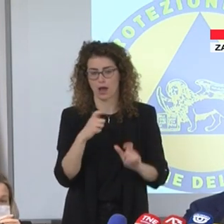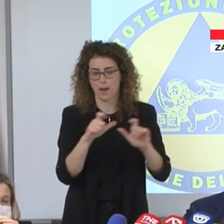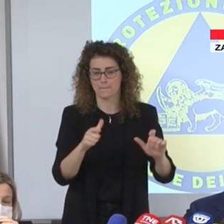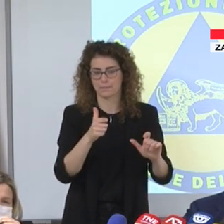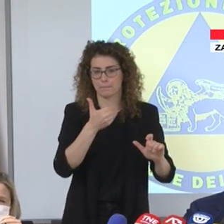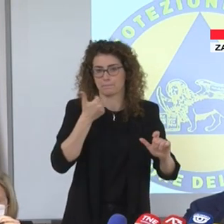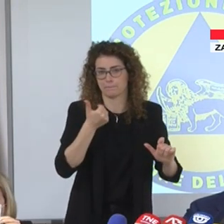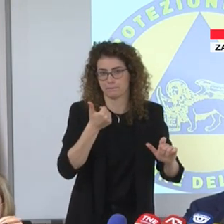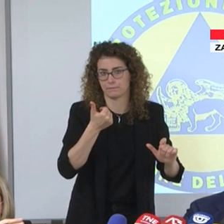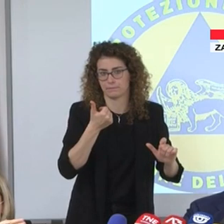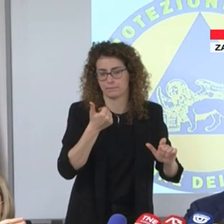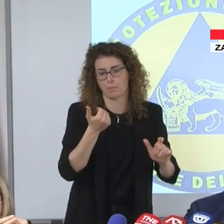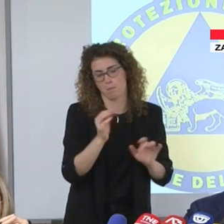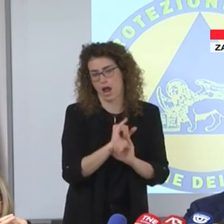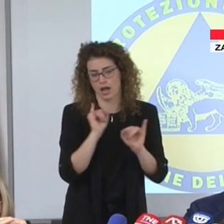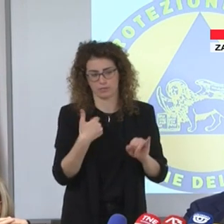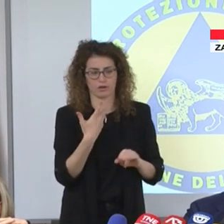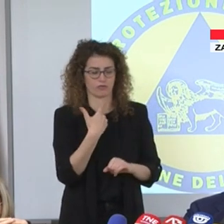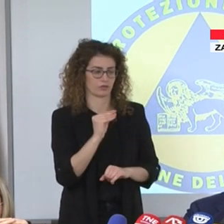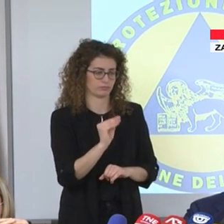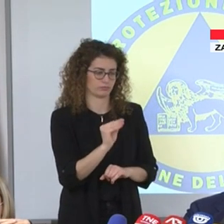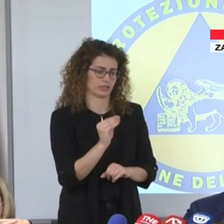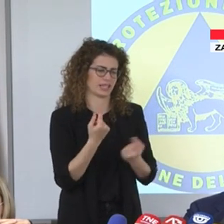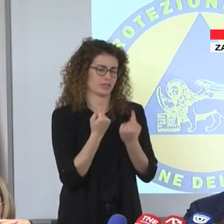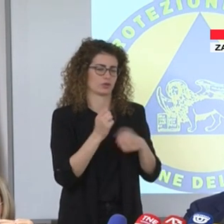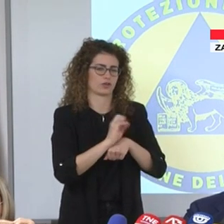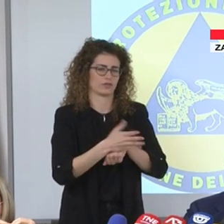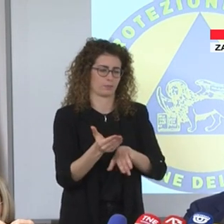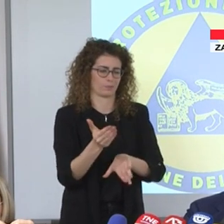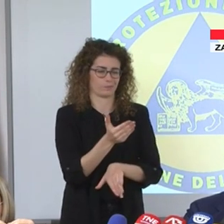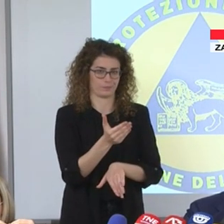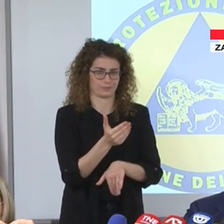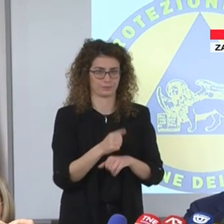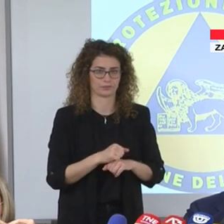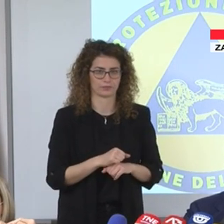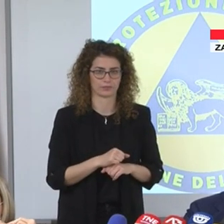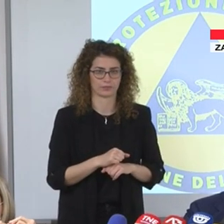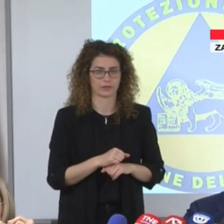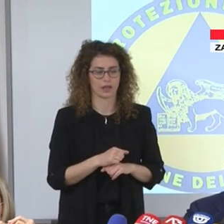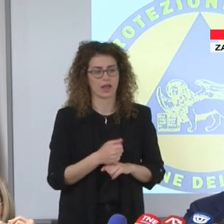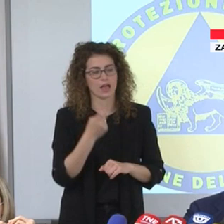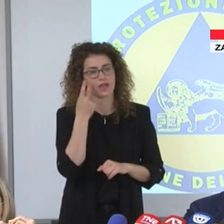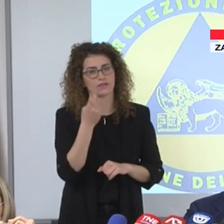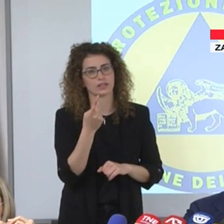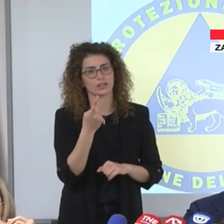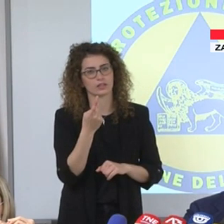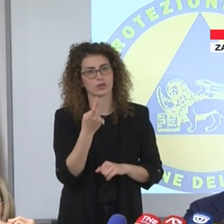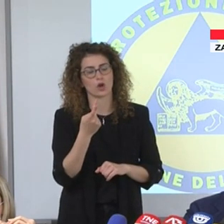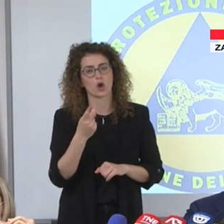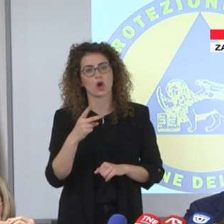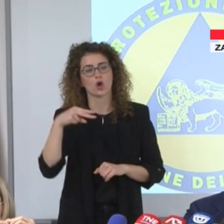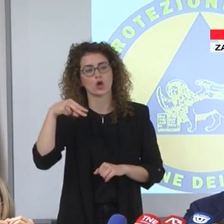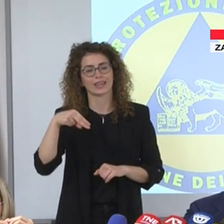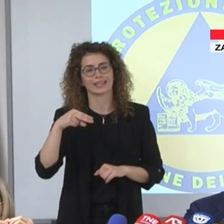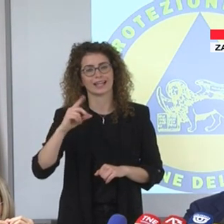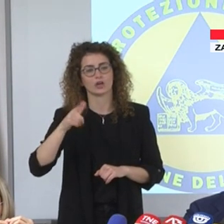Poi volevo chiederle, questo però esula un po' dalla questione. Prego. Coronavirus, se ha avuto modo di vedere il video messaggio di Natalino Balasso, il comico